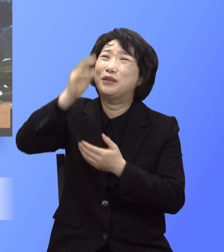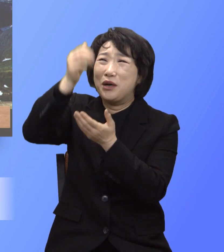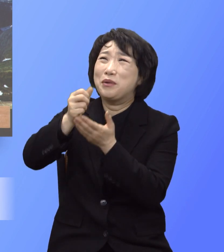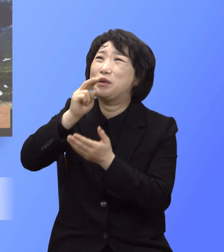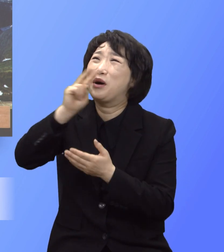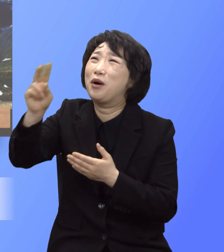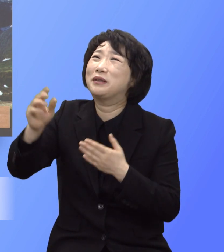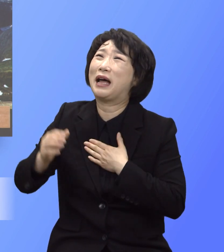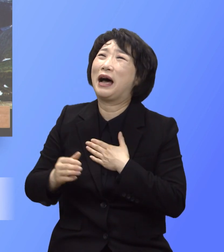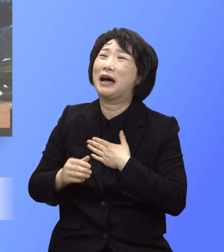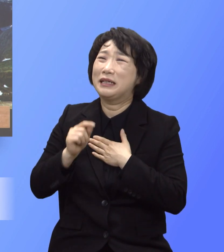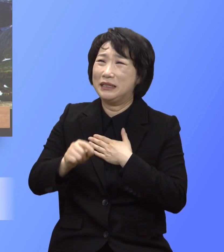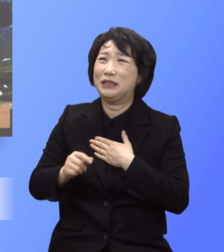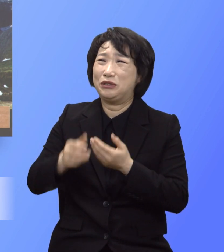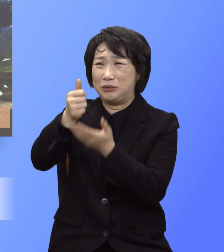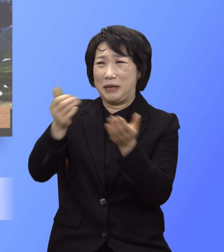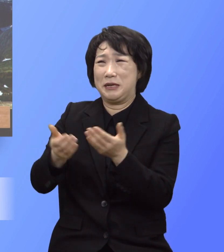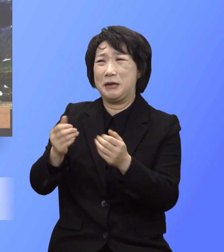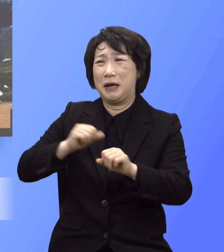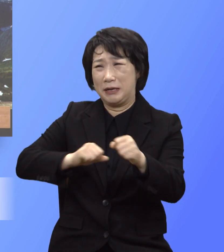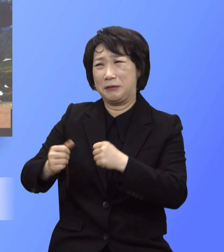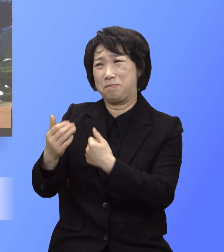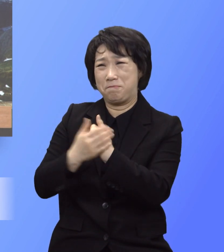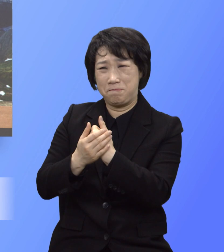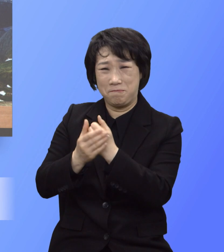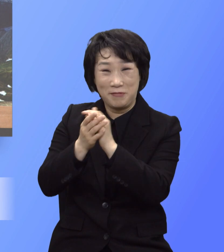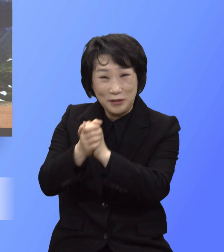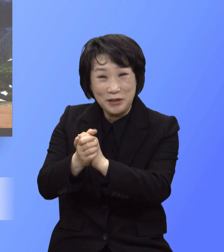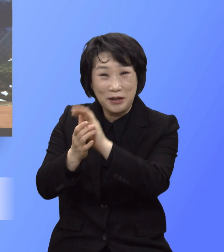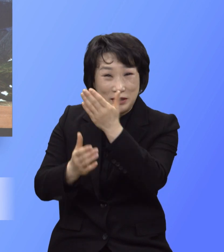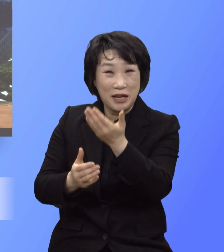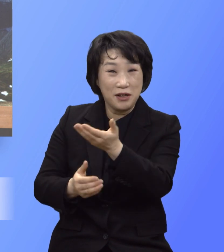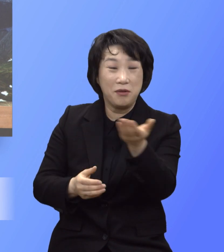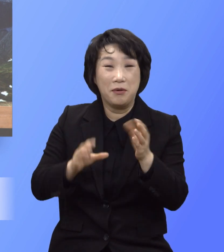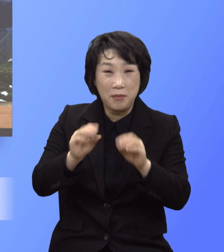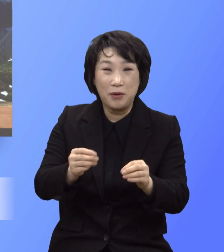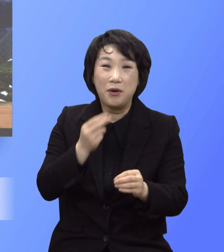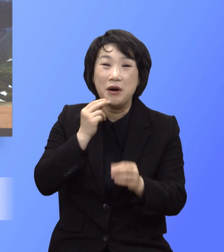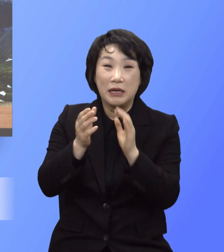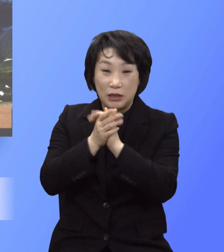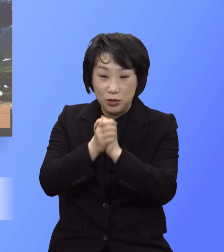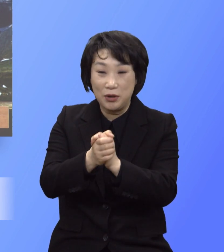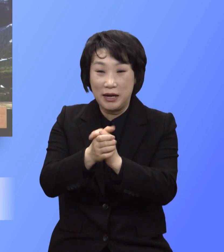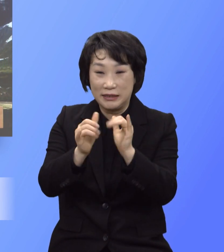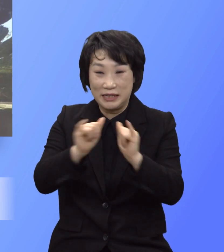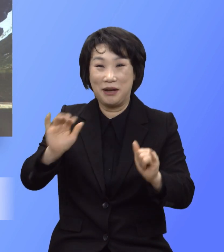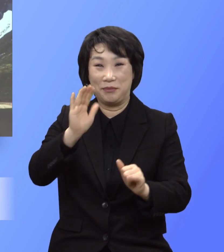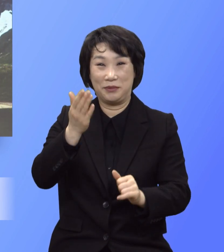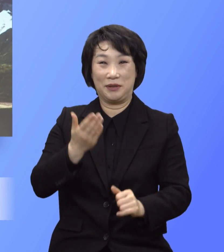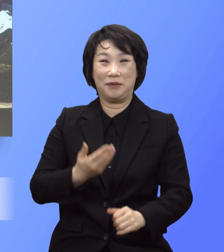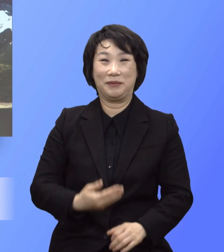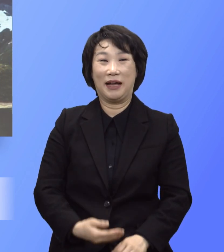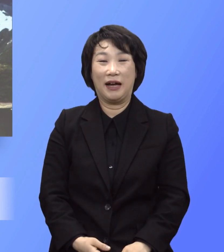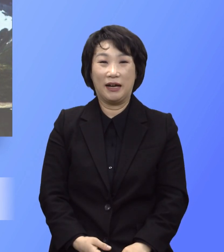성령이요 이 일을 하게 하소서. 쉬지 않고 기도하는 자가 될 것이라 이